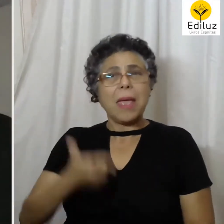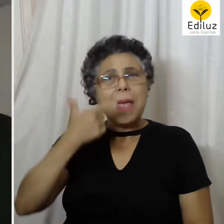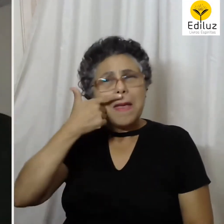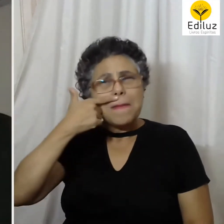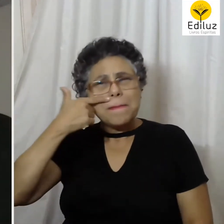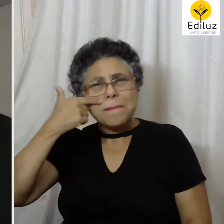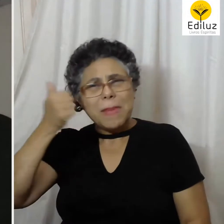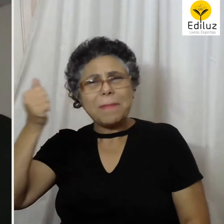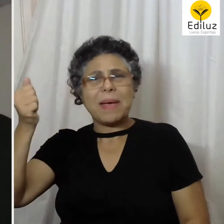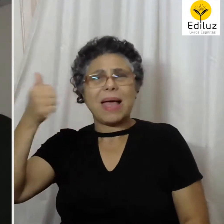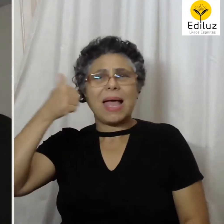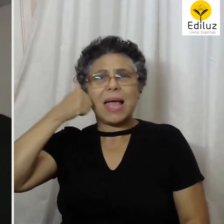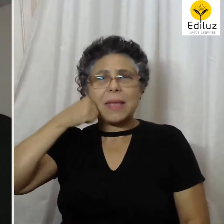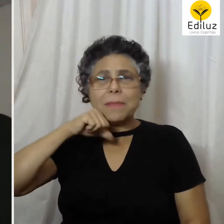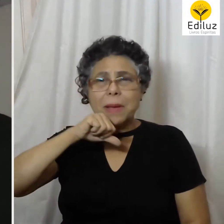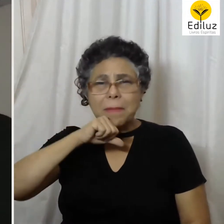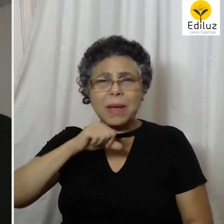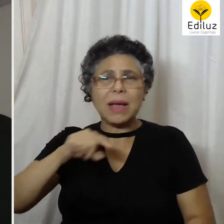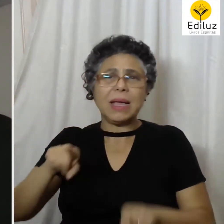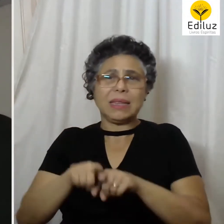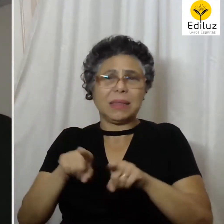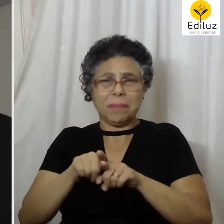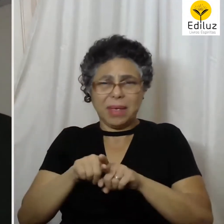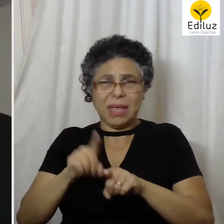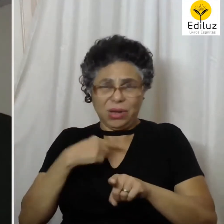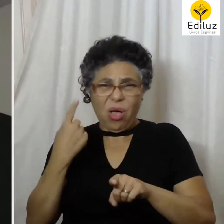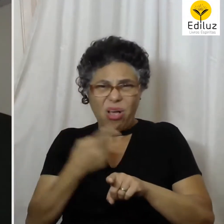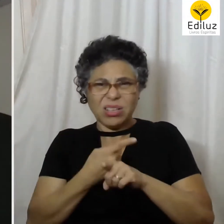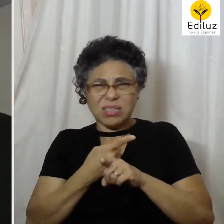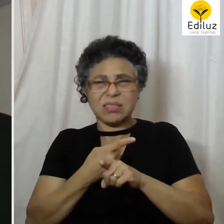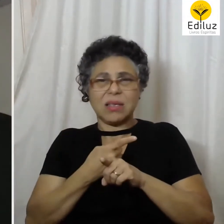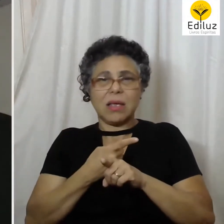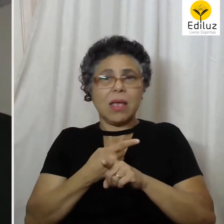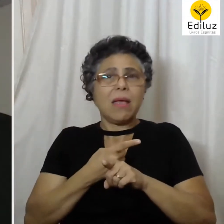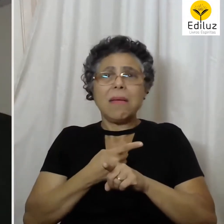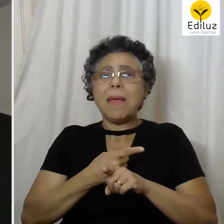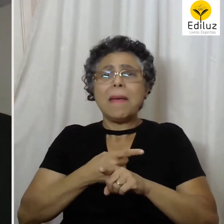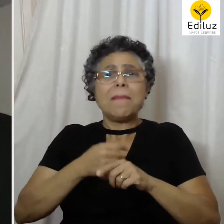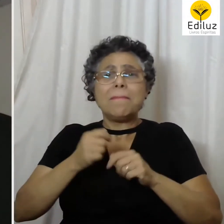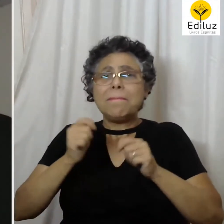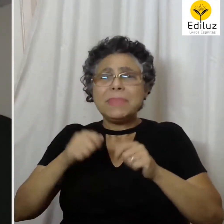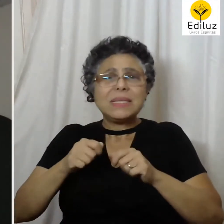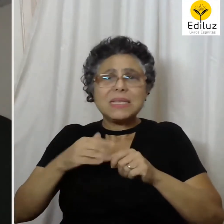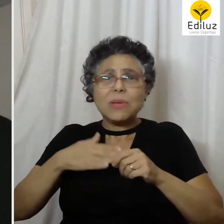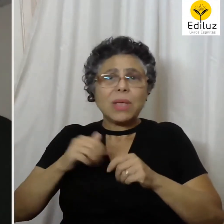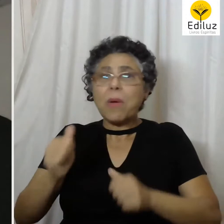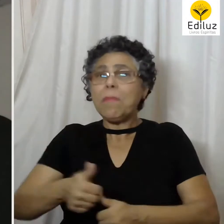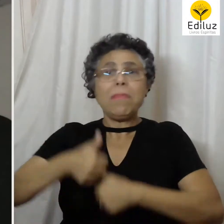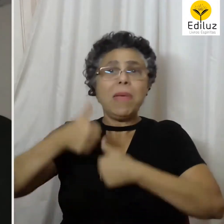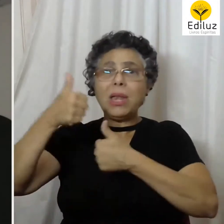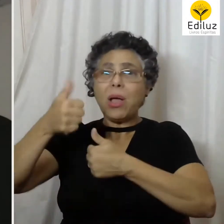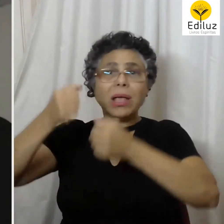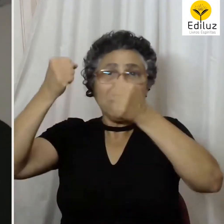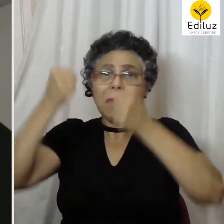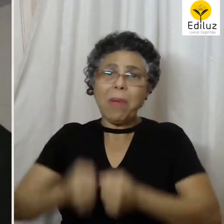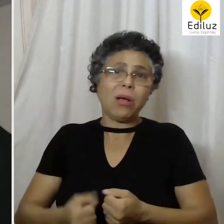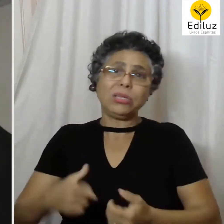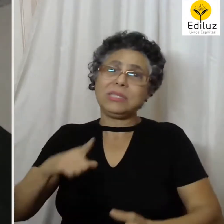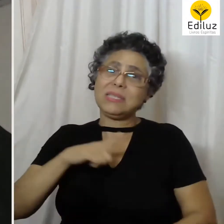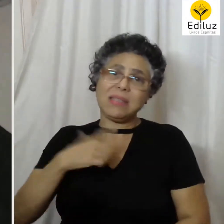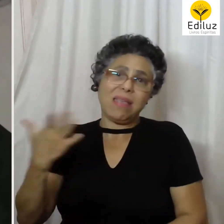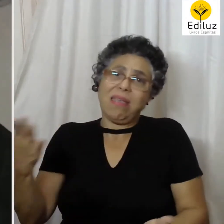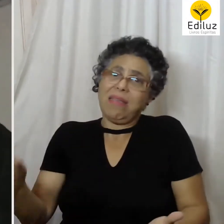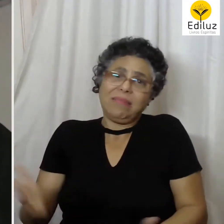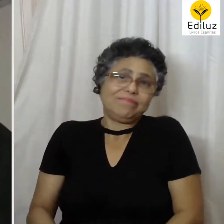veneranda deixa claro que somos os melhores que podemos ser, né? A veneranda